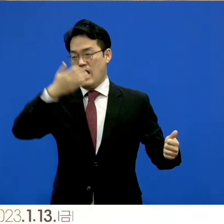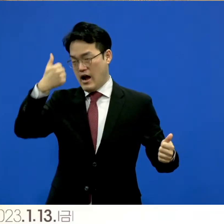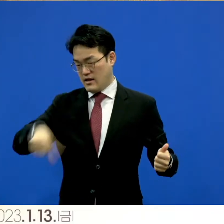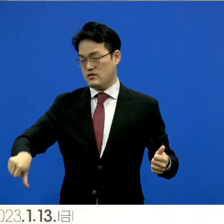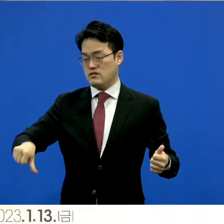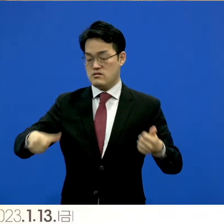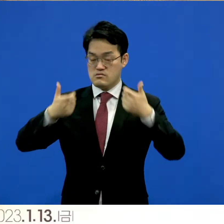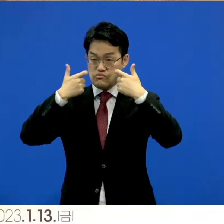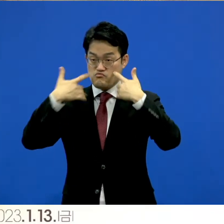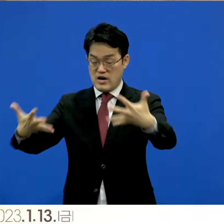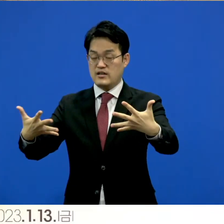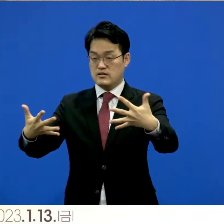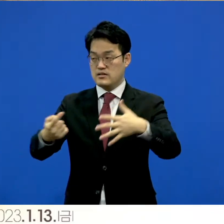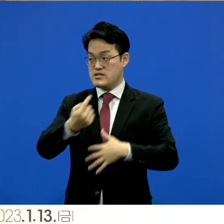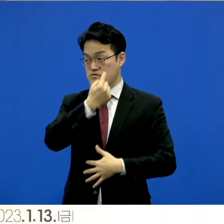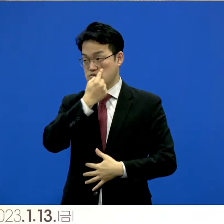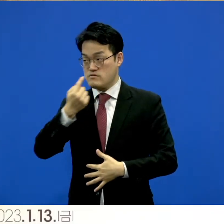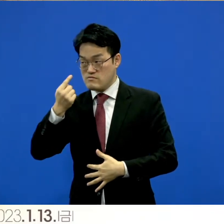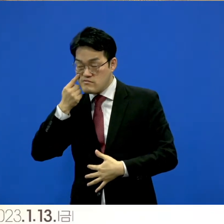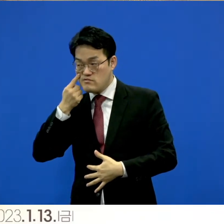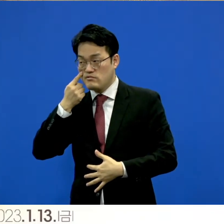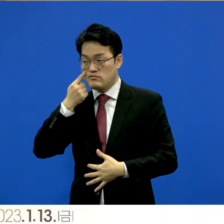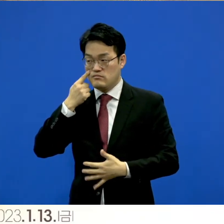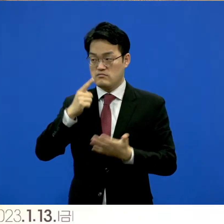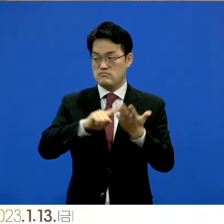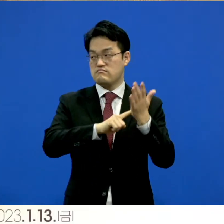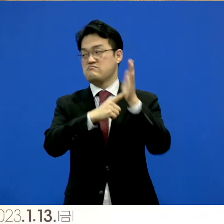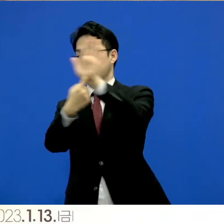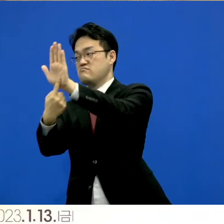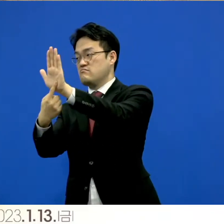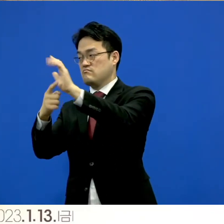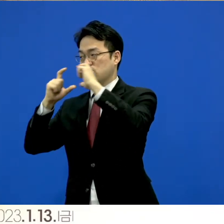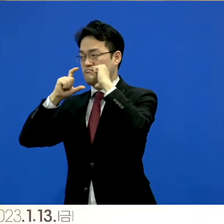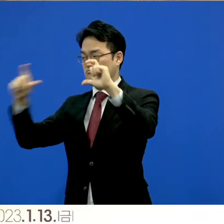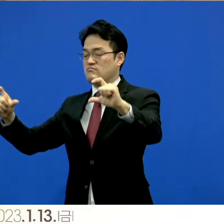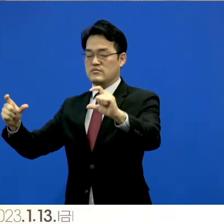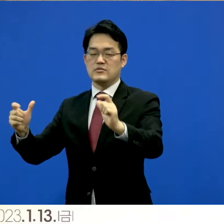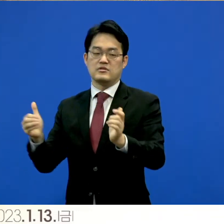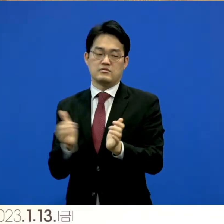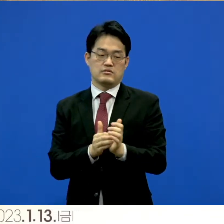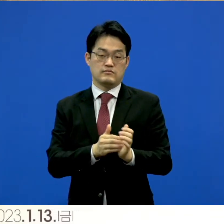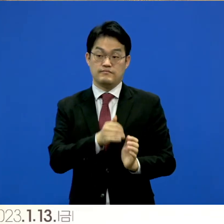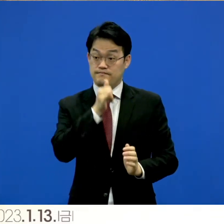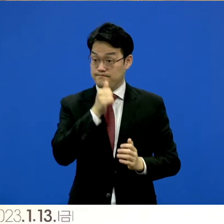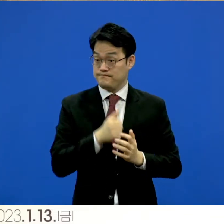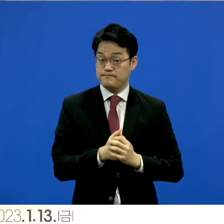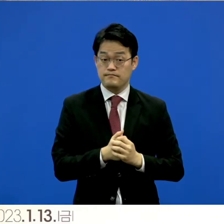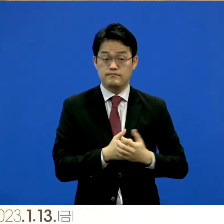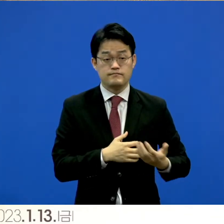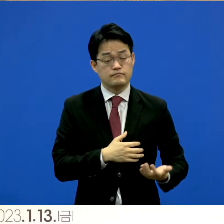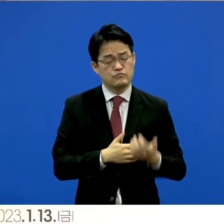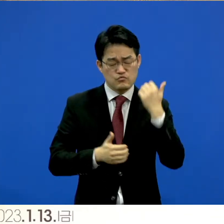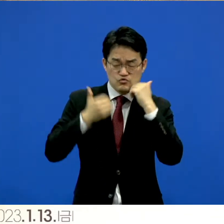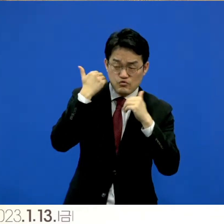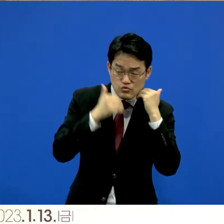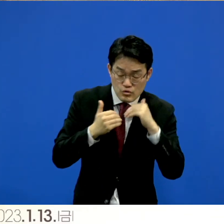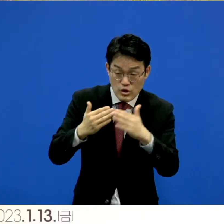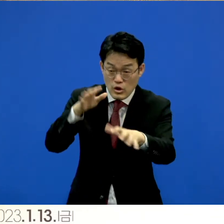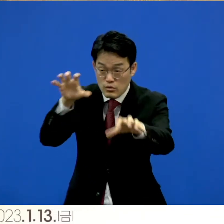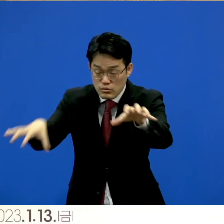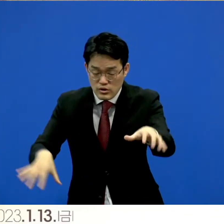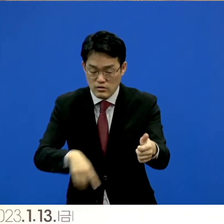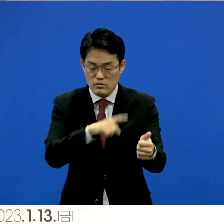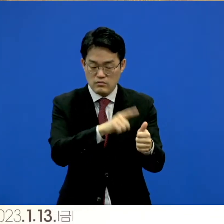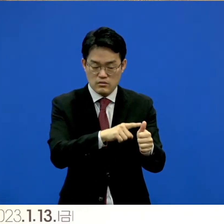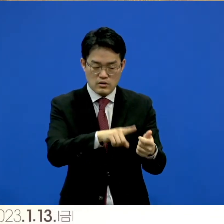아들로 돌아왔다. 이걸 공동체에게 알리는 것입니다. 그래서 누구도 그 동네에서 이